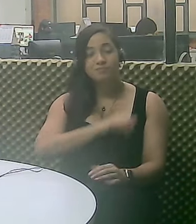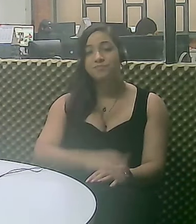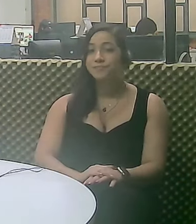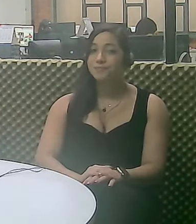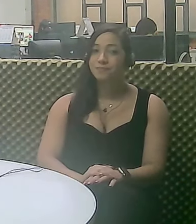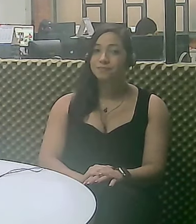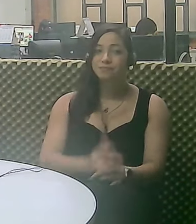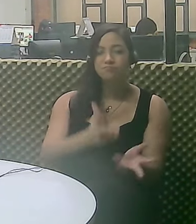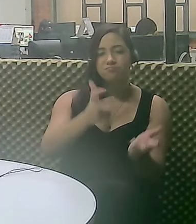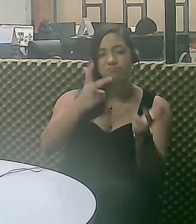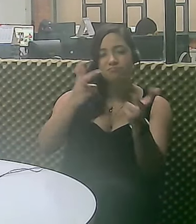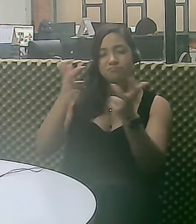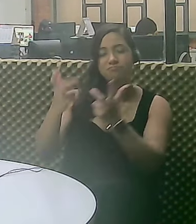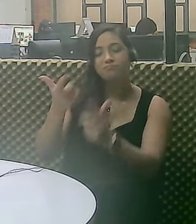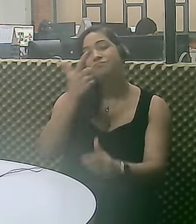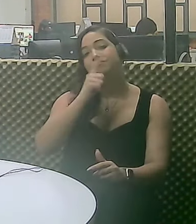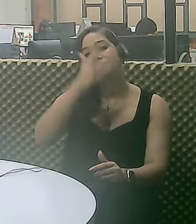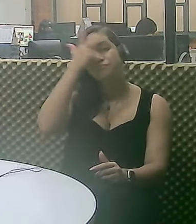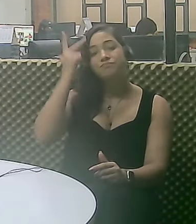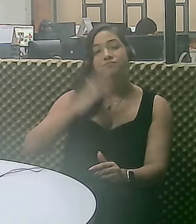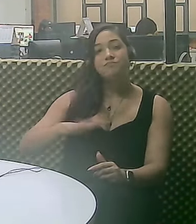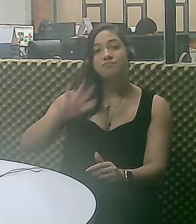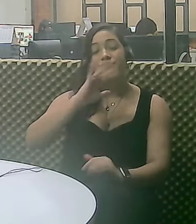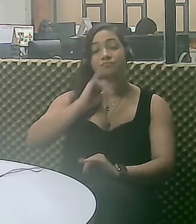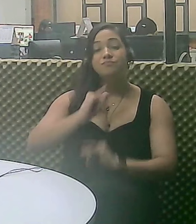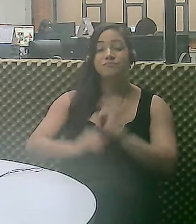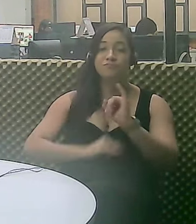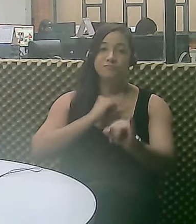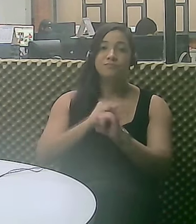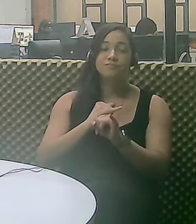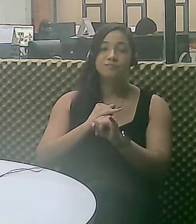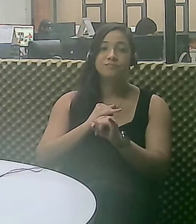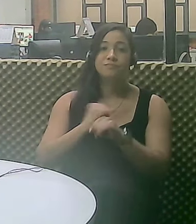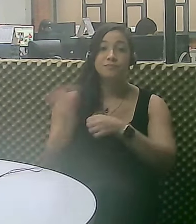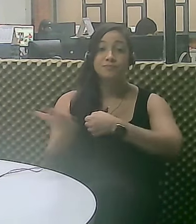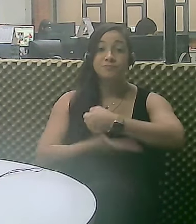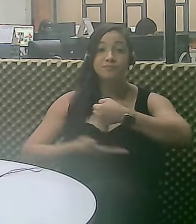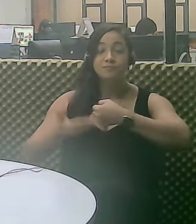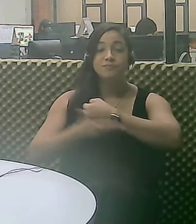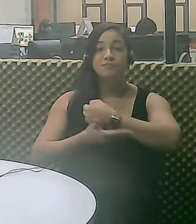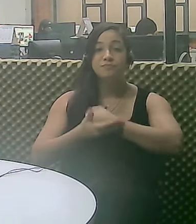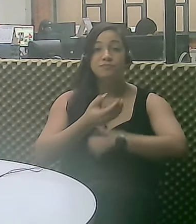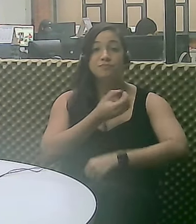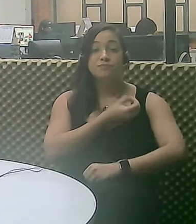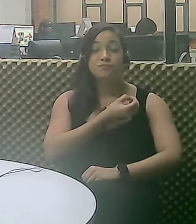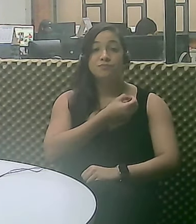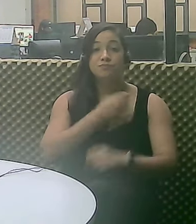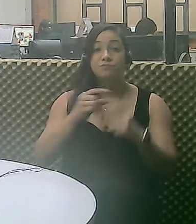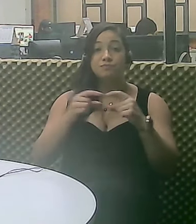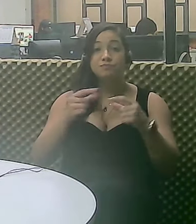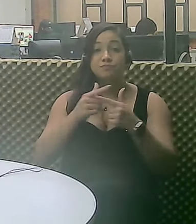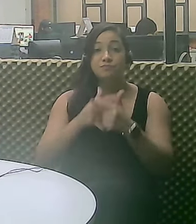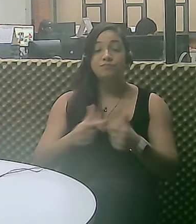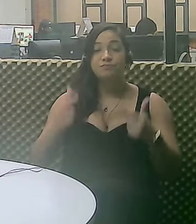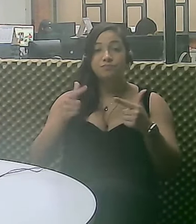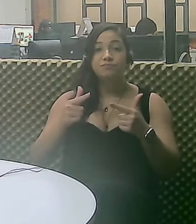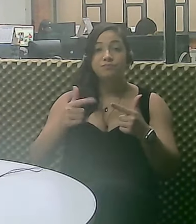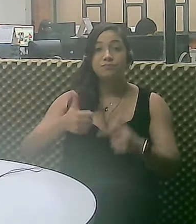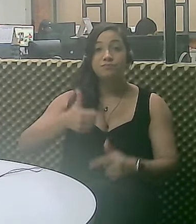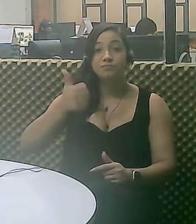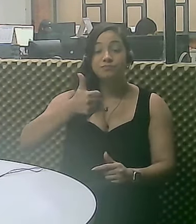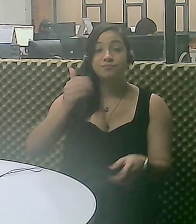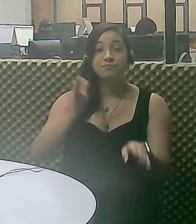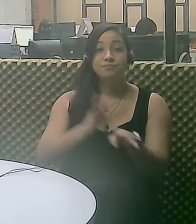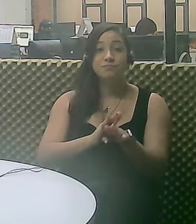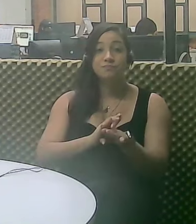A apuração dos contemplados é feita de forma eletrônica e tem por base os números dos bilhetes sorteados do 1º